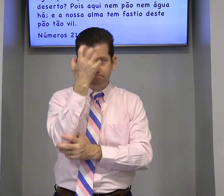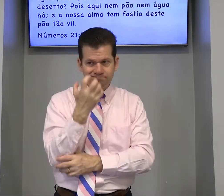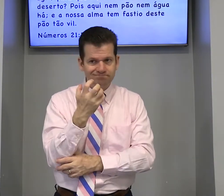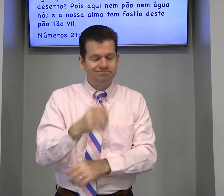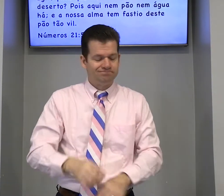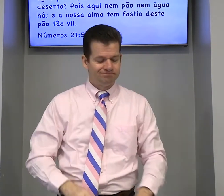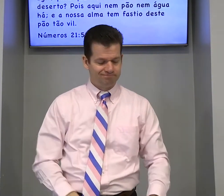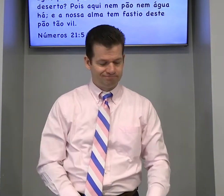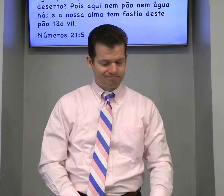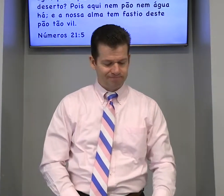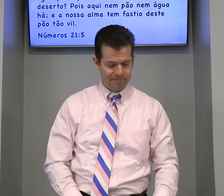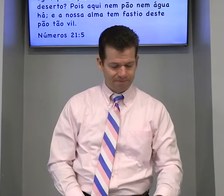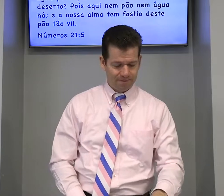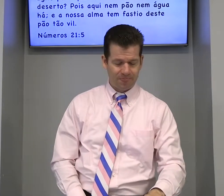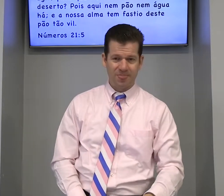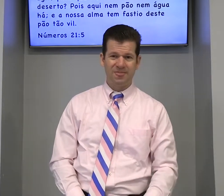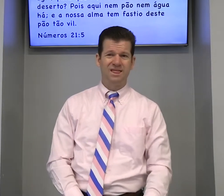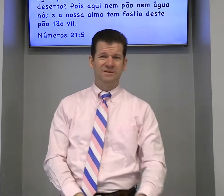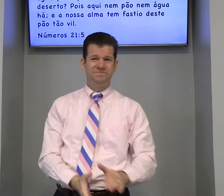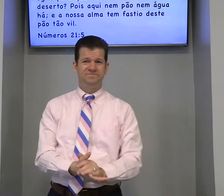O problema era sério.